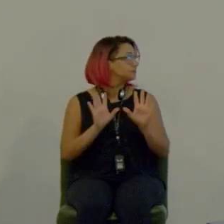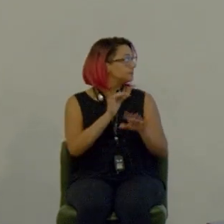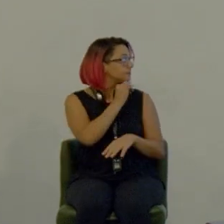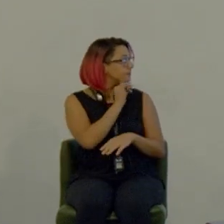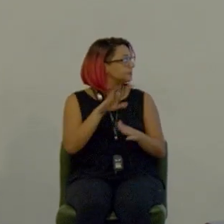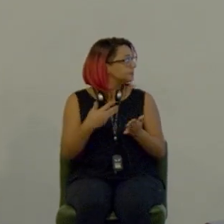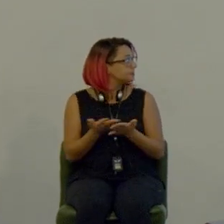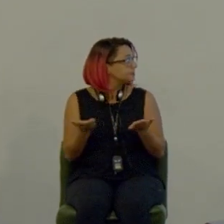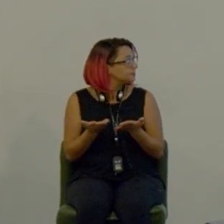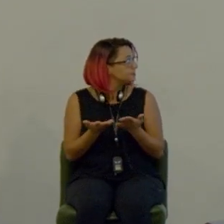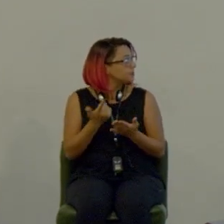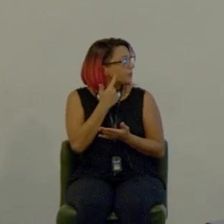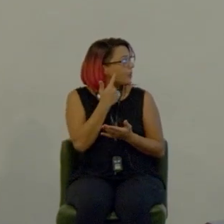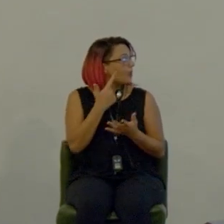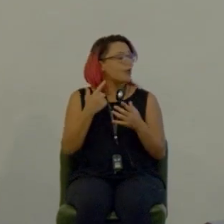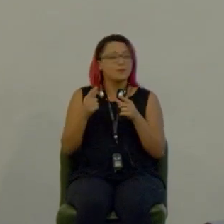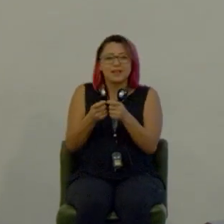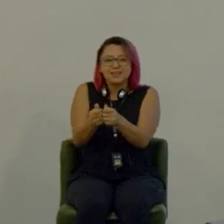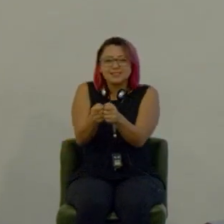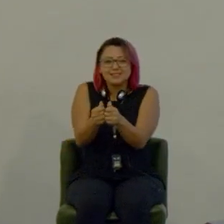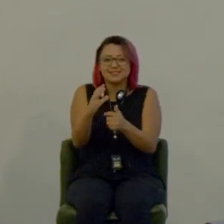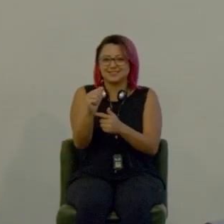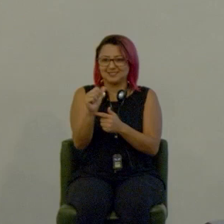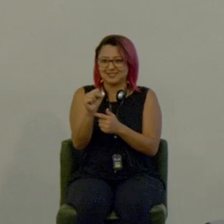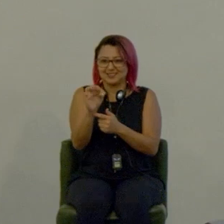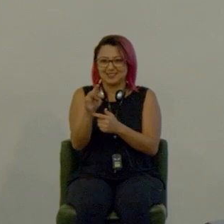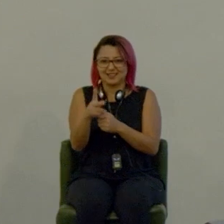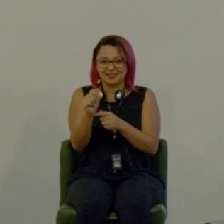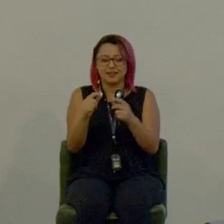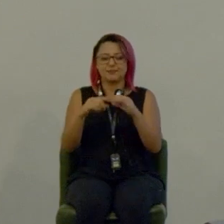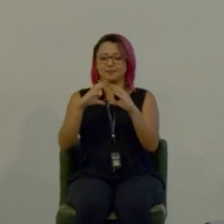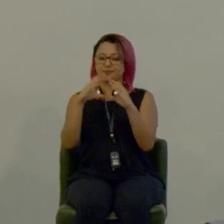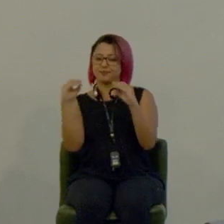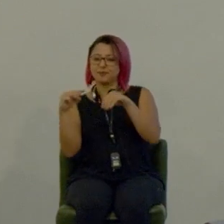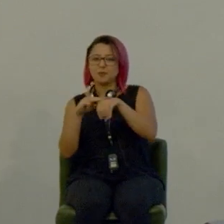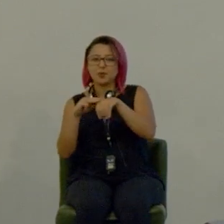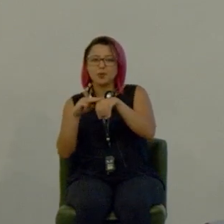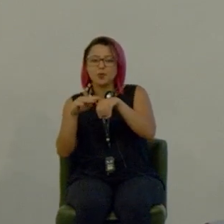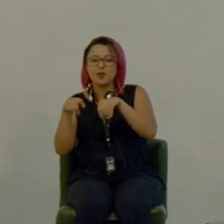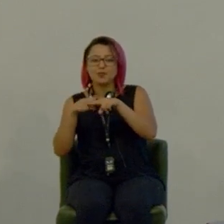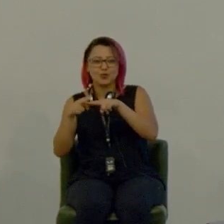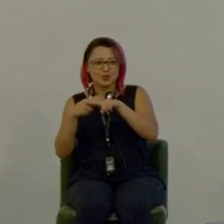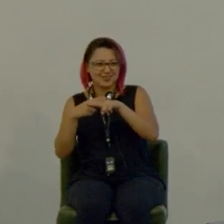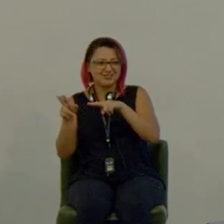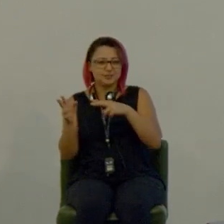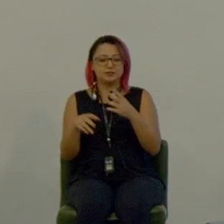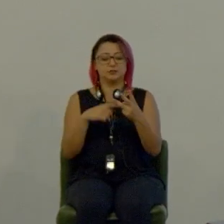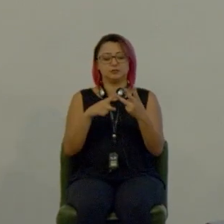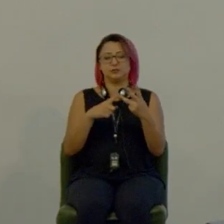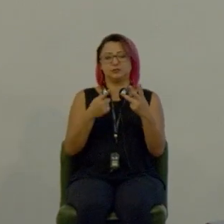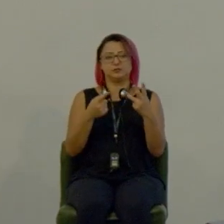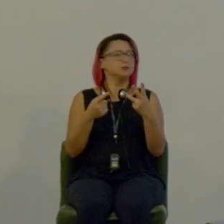hoje essas plantas são consumidas, né? A castanha, né? Cacau, caju, são plantas, babaçu, são plantas,